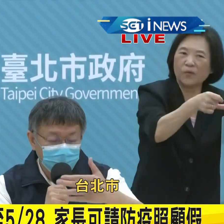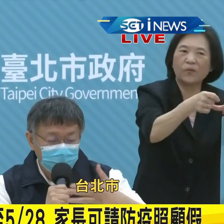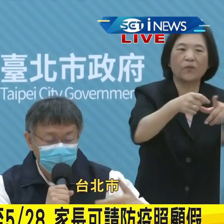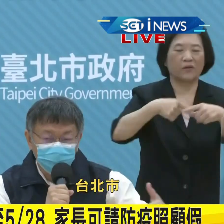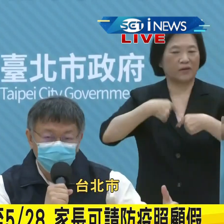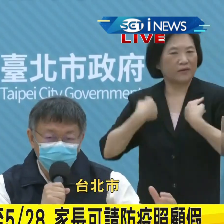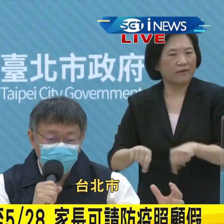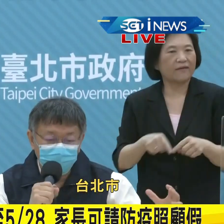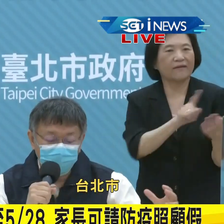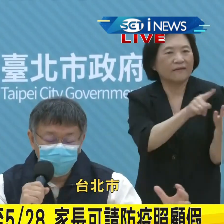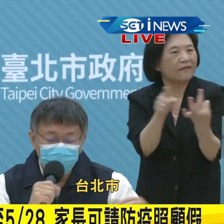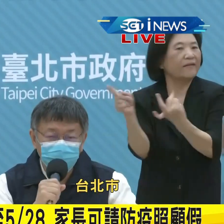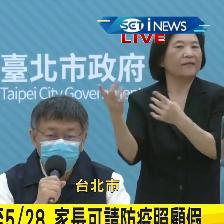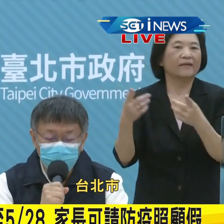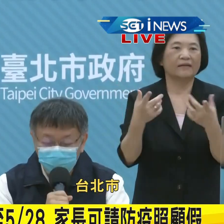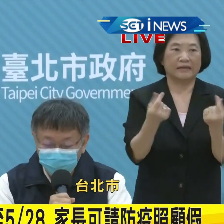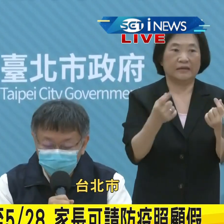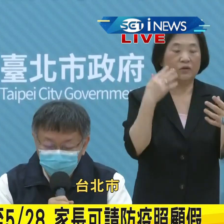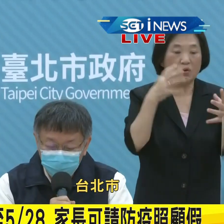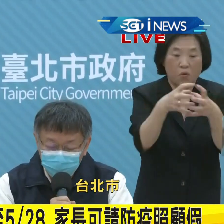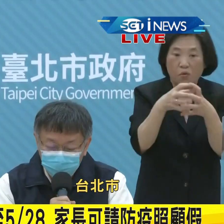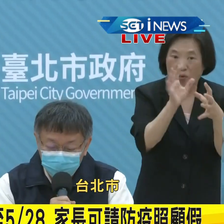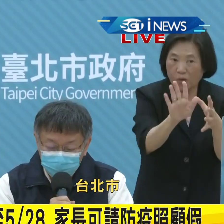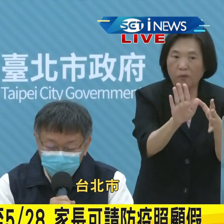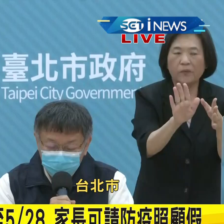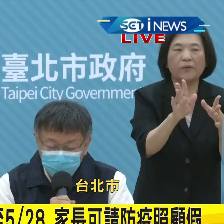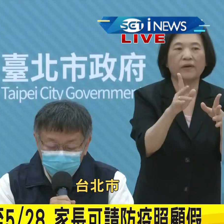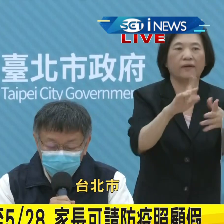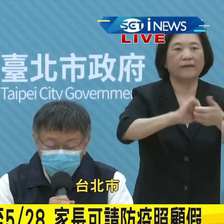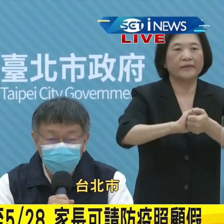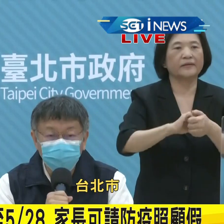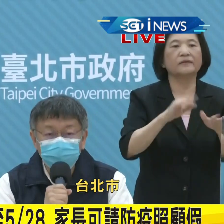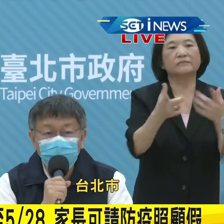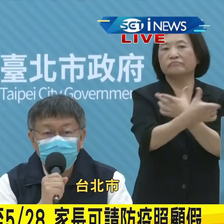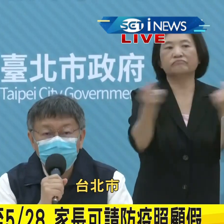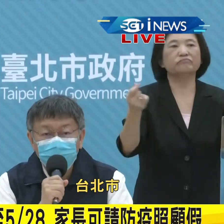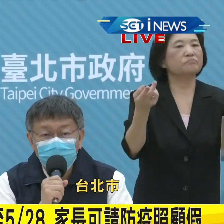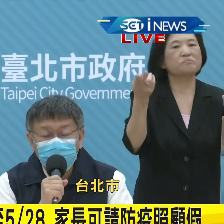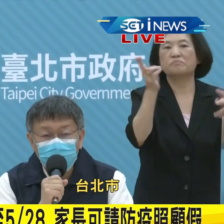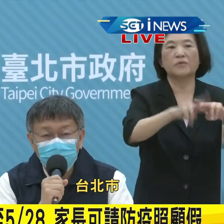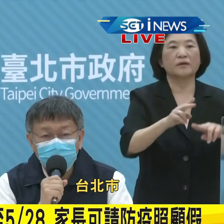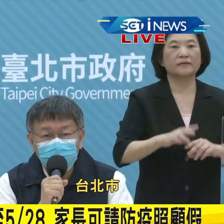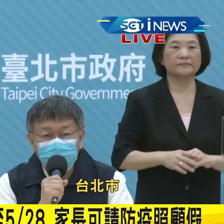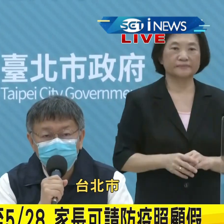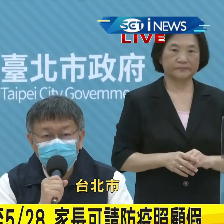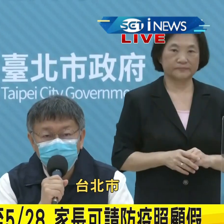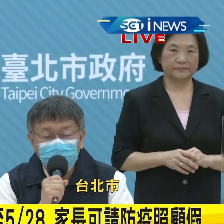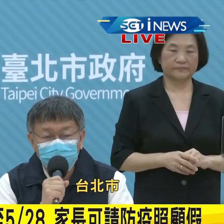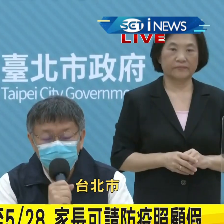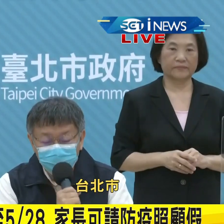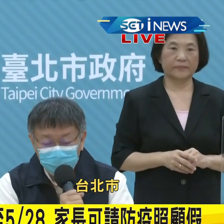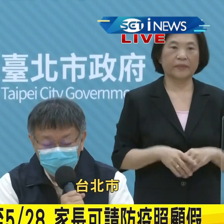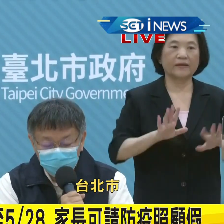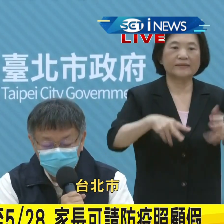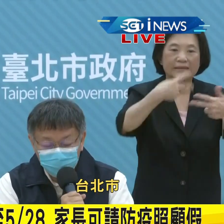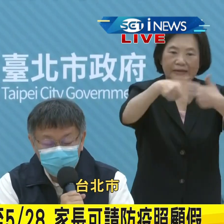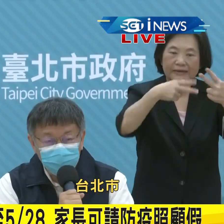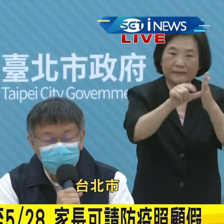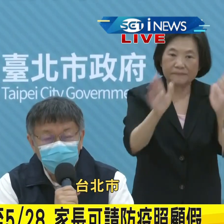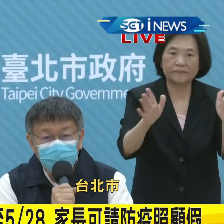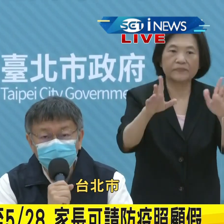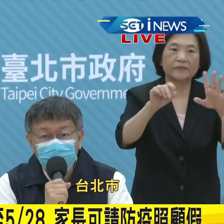哈，这种比较群聚的哈，全部都停班，你知道哈。那先停2个礼拜，